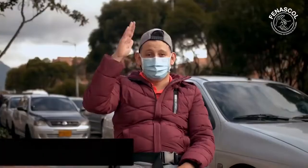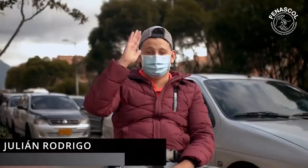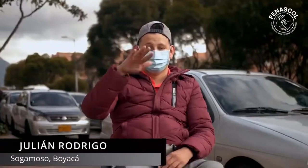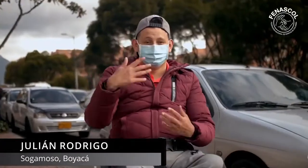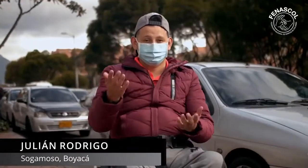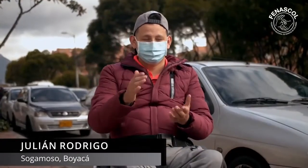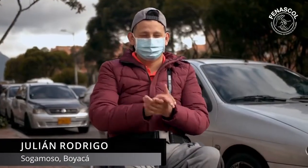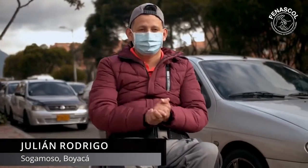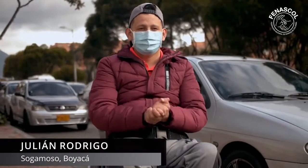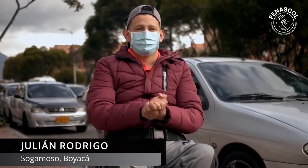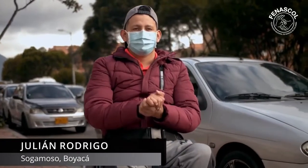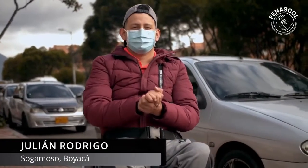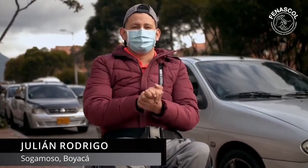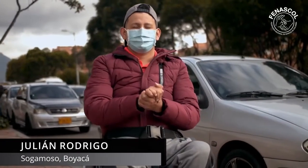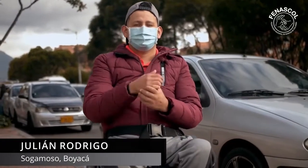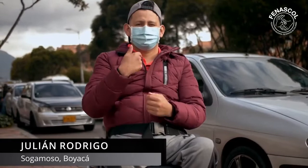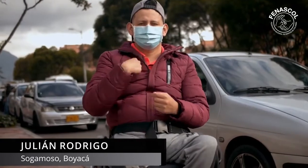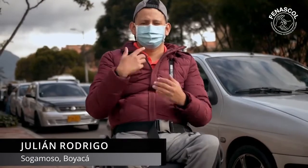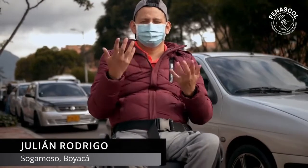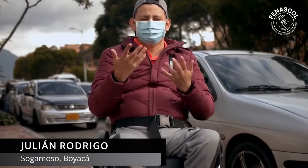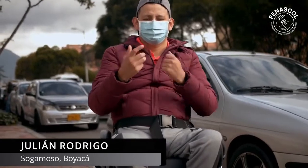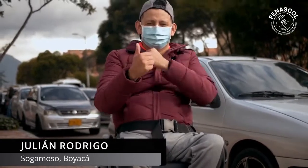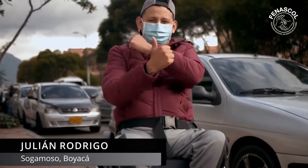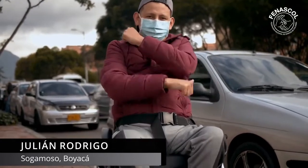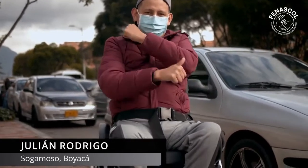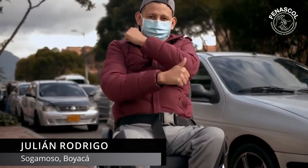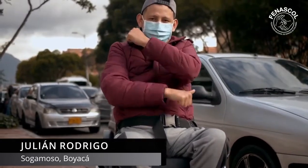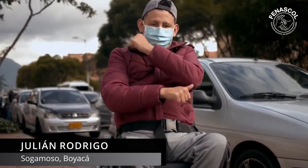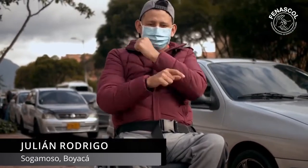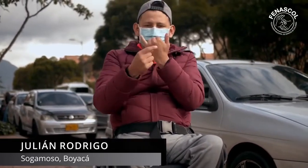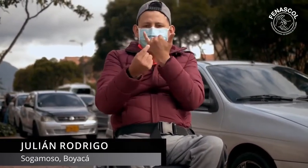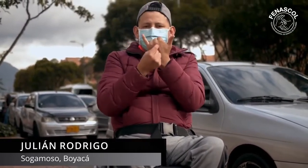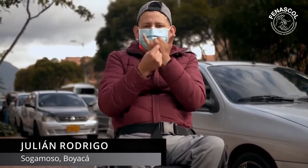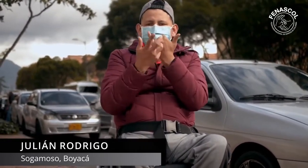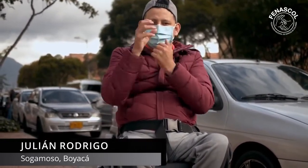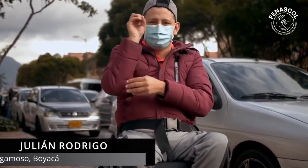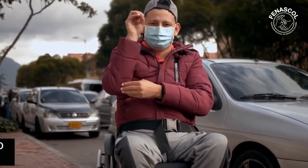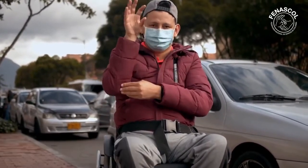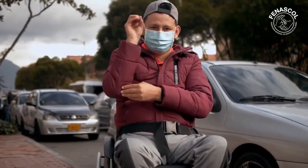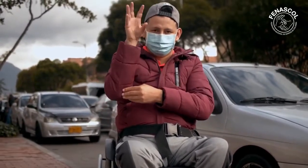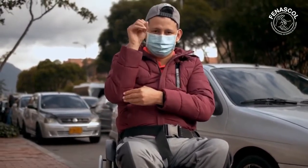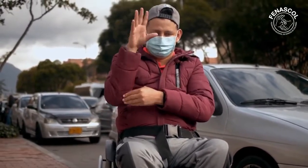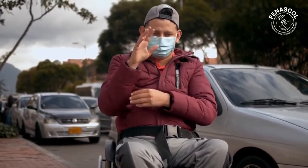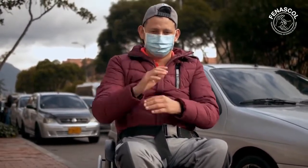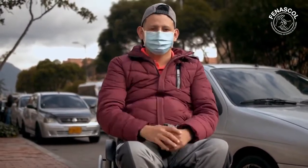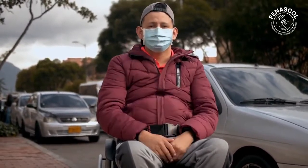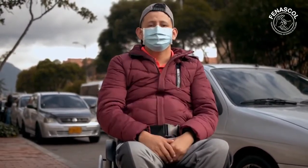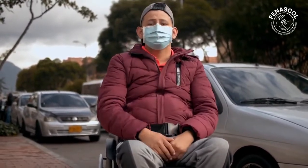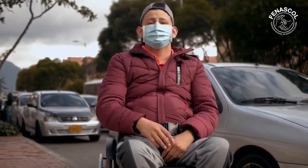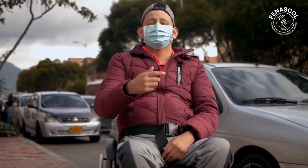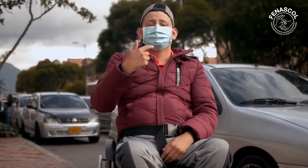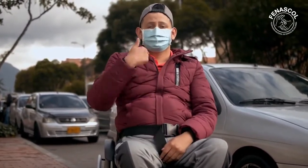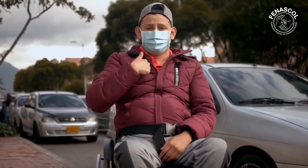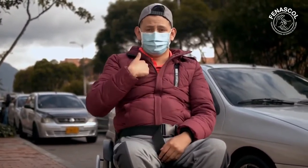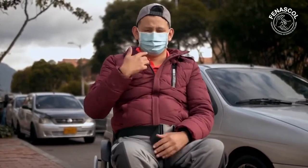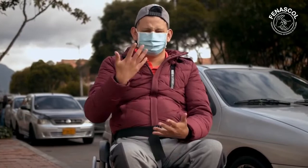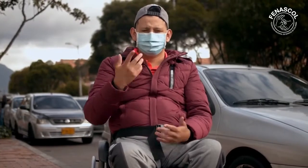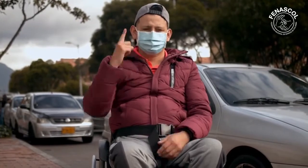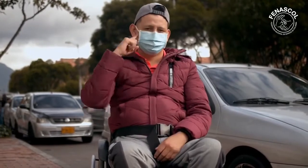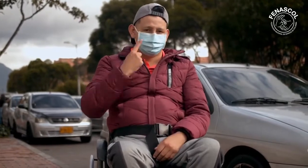Hola, ¿cómo están? Yo soy de Boyacá, del municipio de Sogamoso. Soy una persona sorda que además